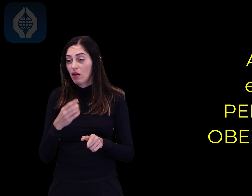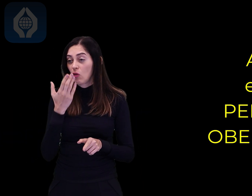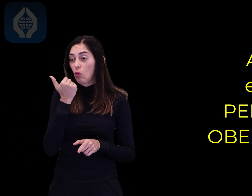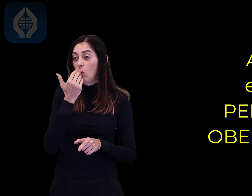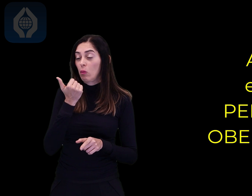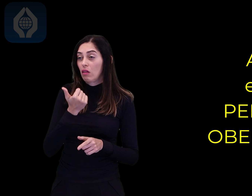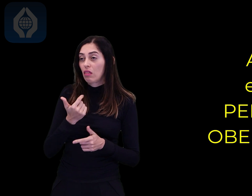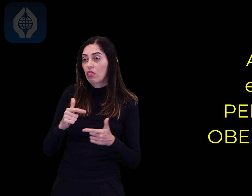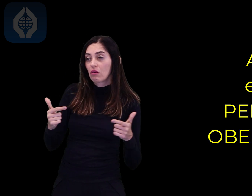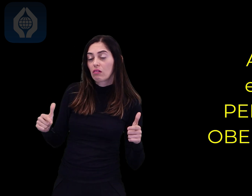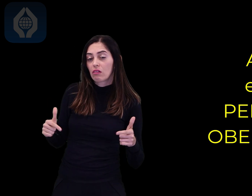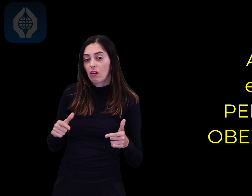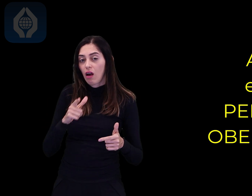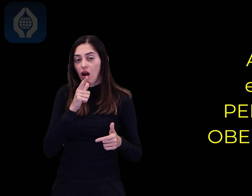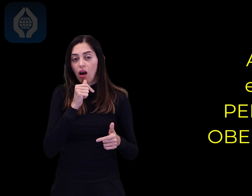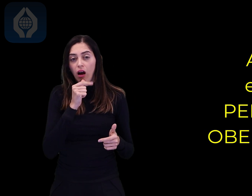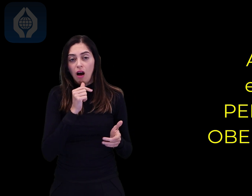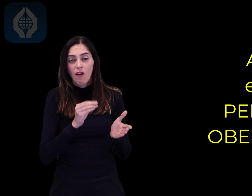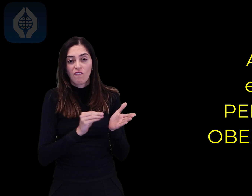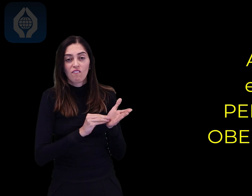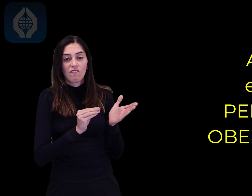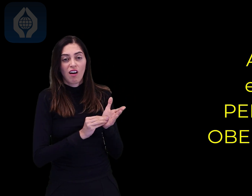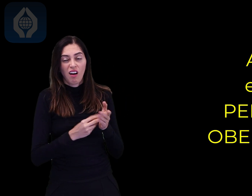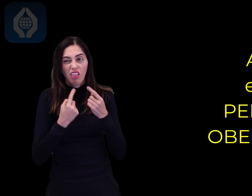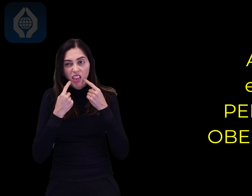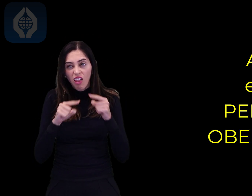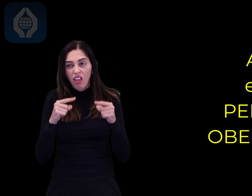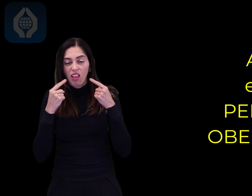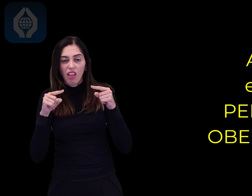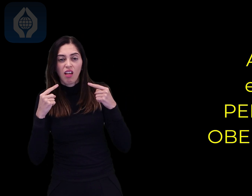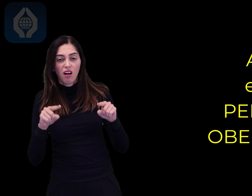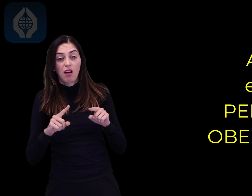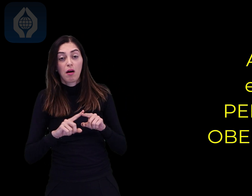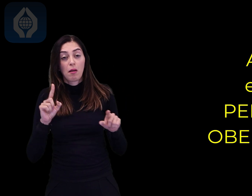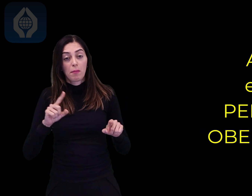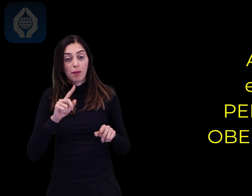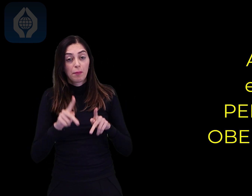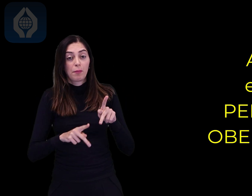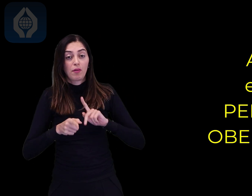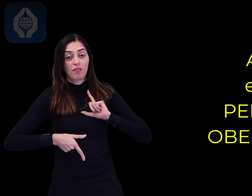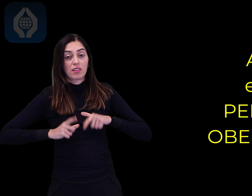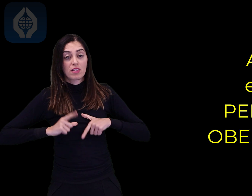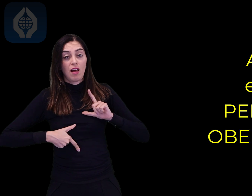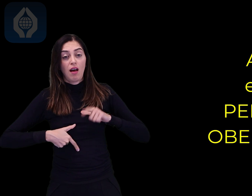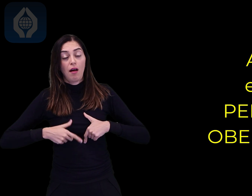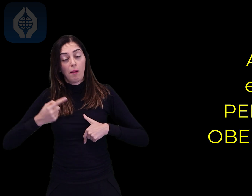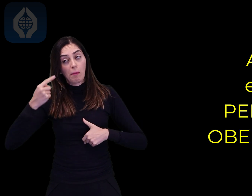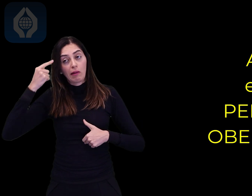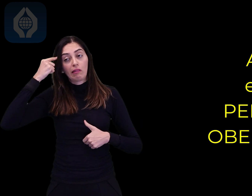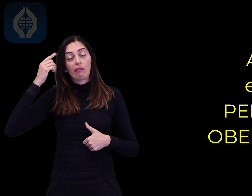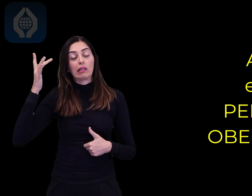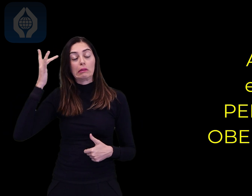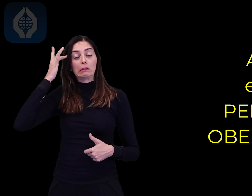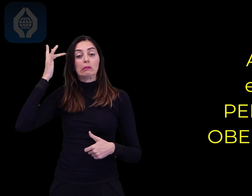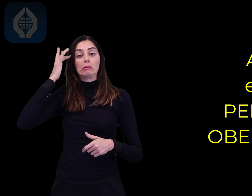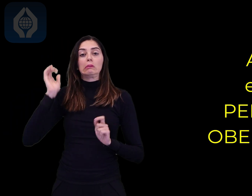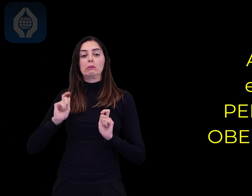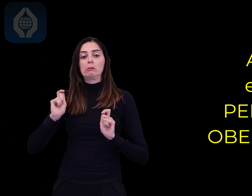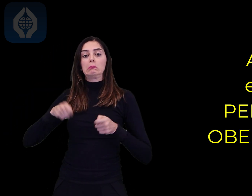autoconfiantes. Achavam que podiam obedecer a Deus o suficiente para que recebessem dele tudo o que precisassem. Ainda